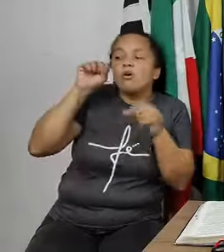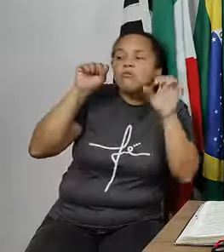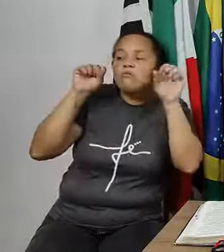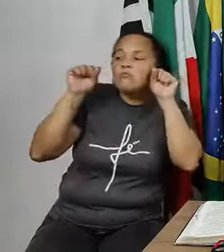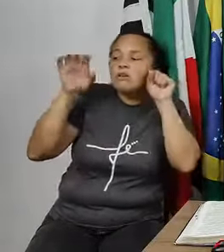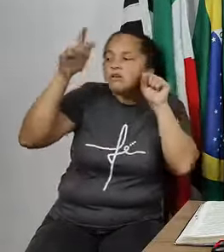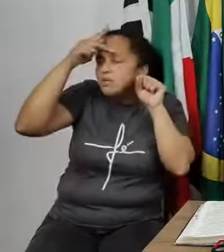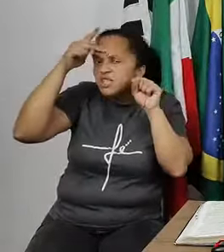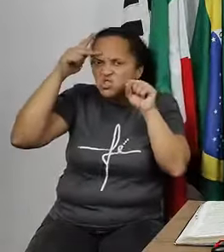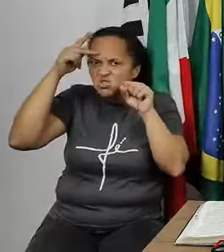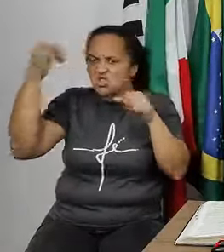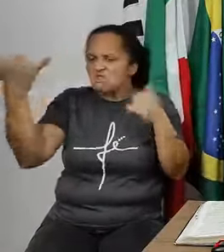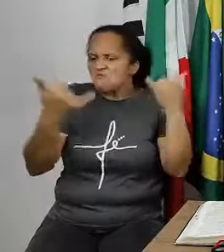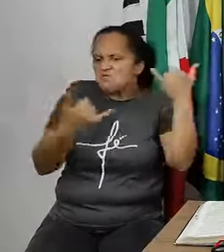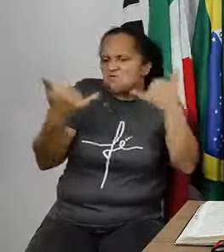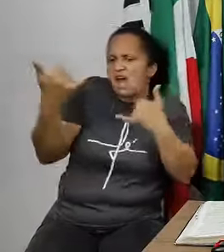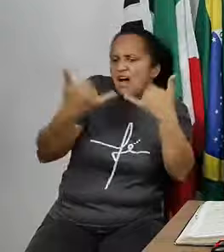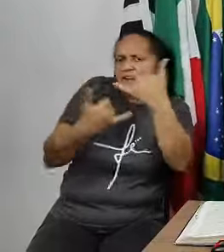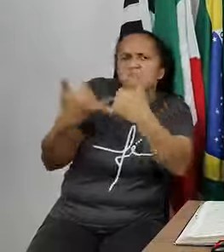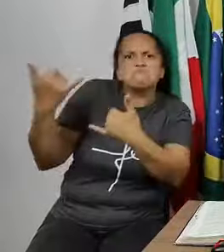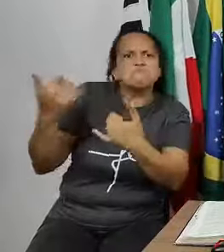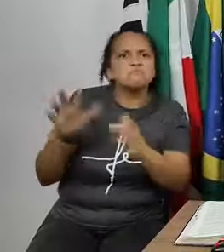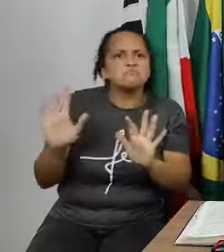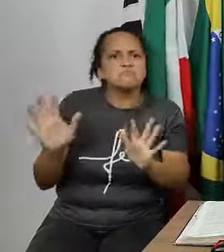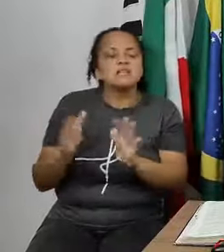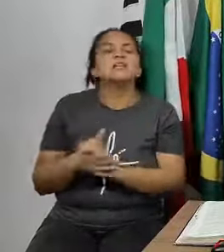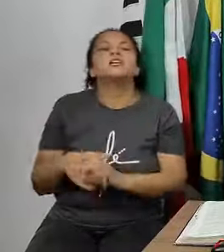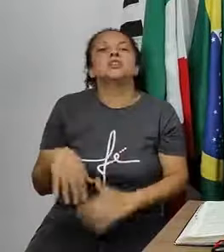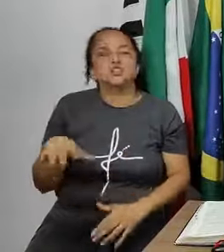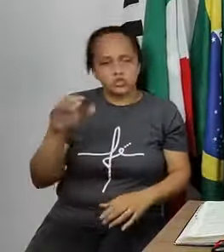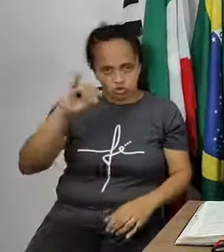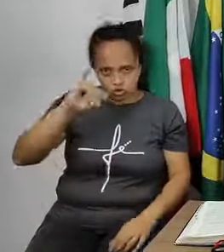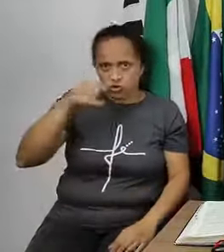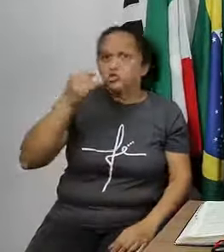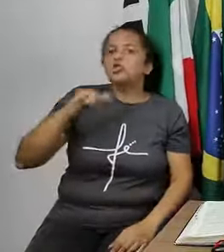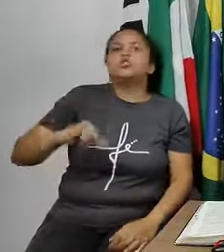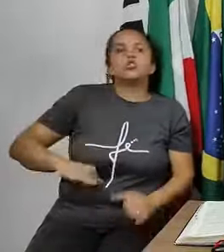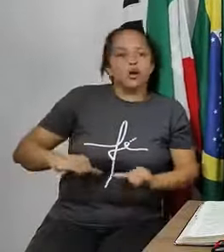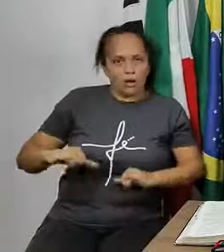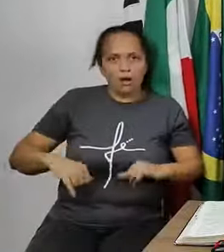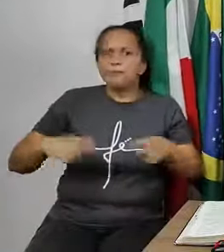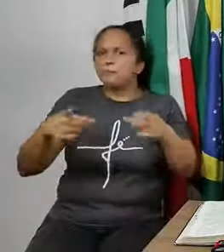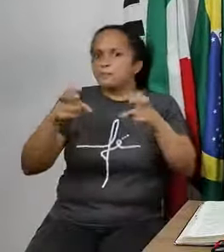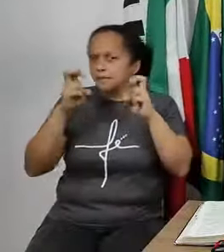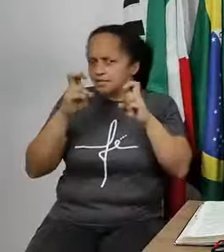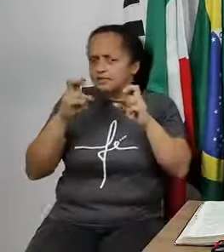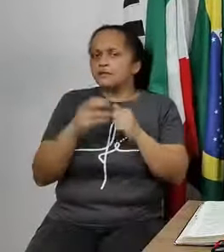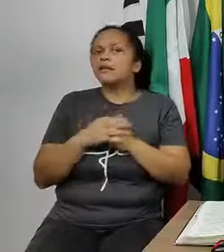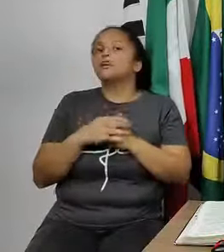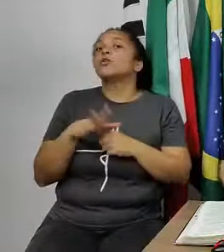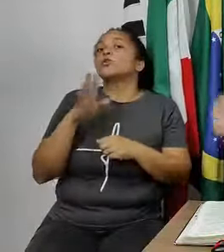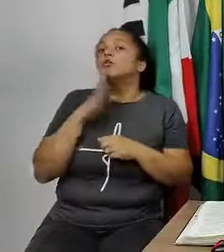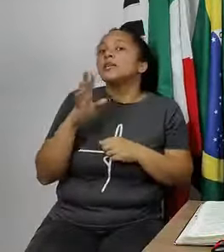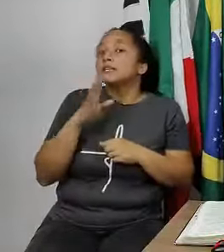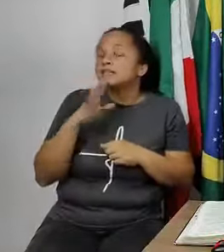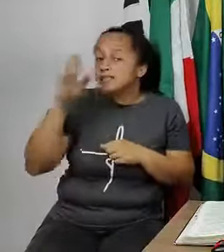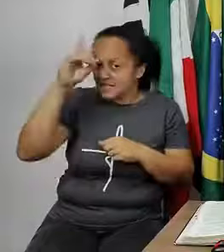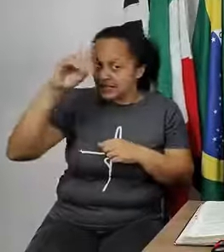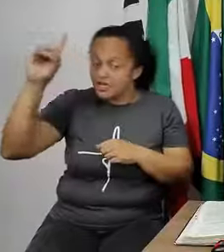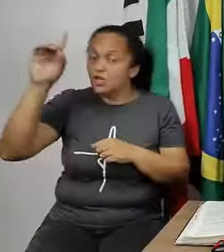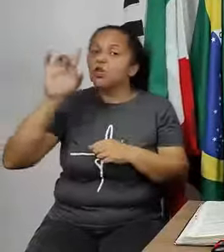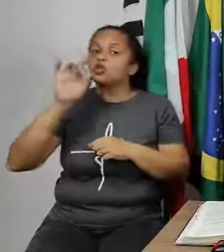Jó entendeu isso. Eu te ouvia, eu te conhecia só de ouvir falar. Ele diz,